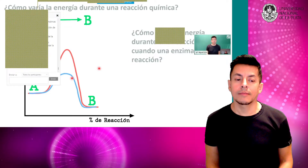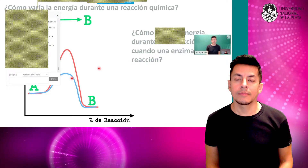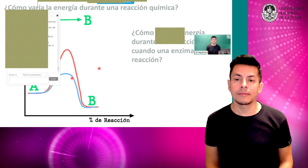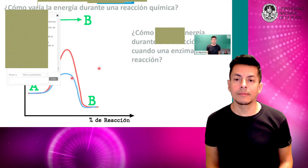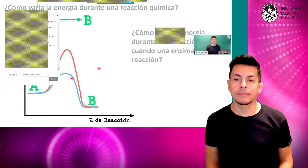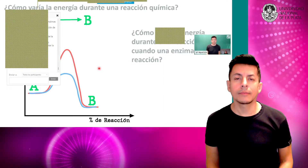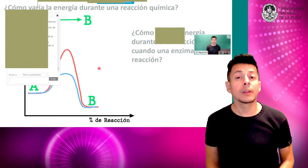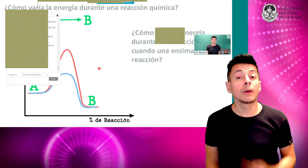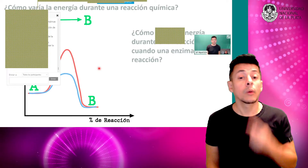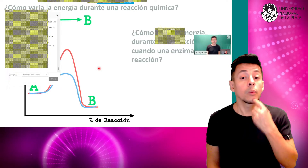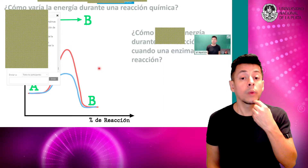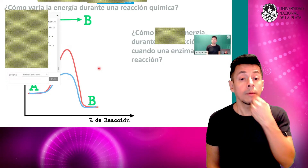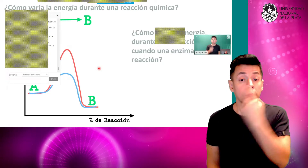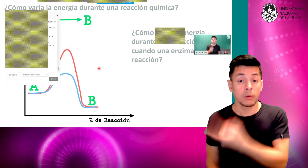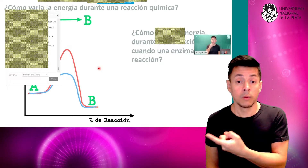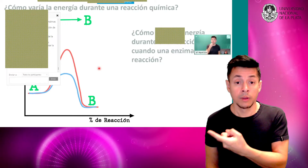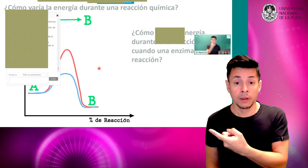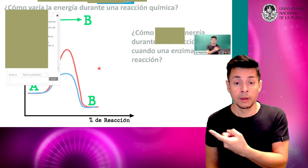¿Alguna pregunta?